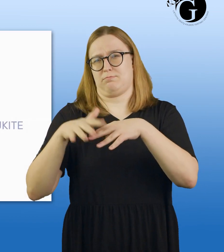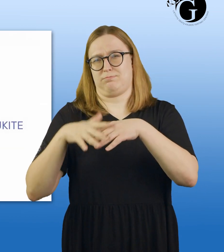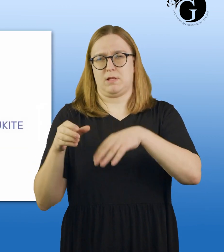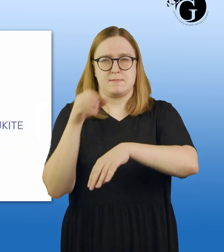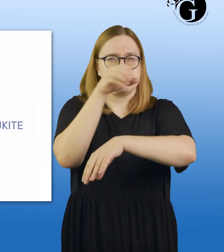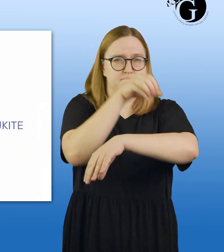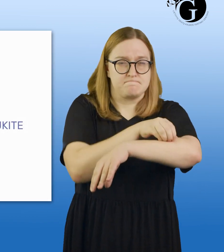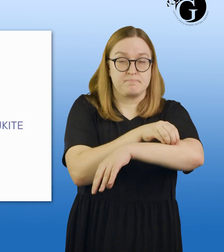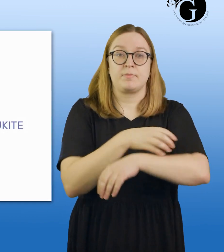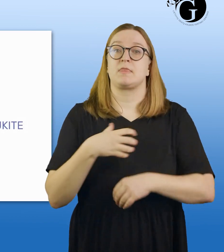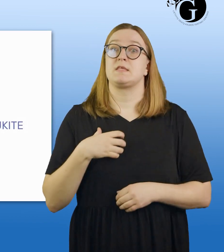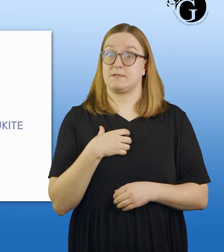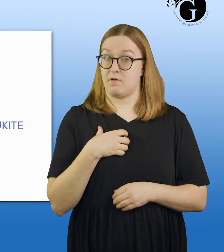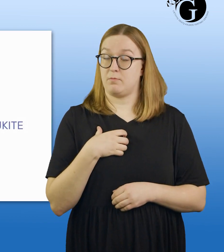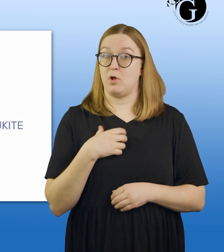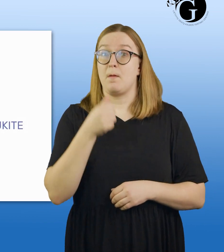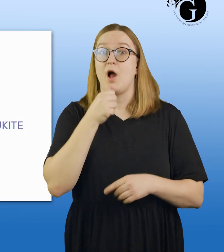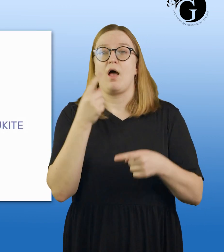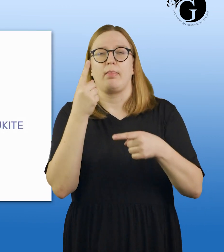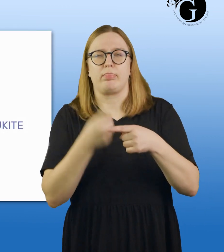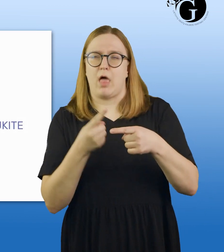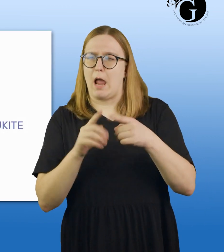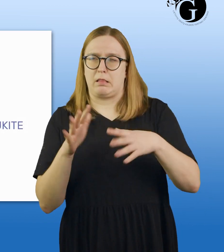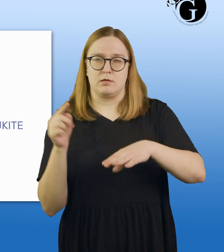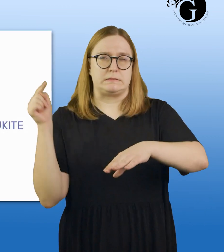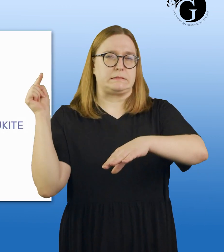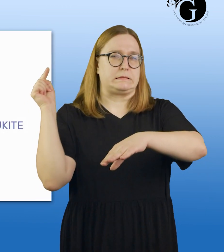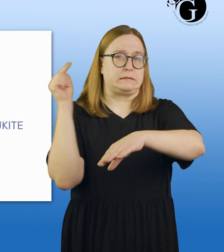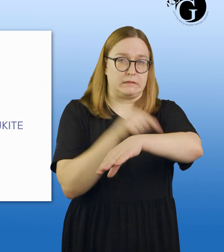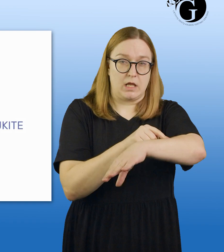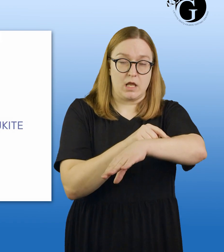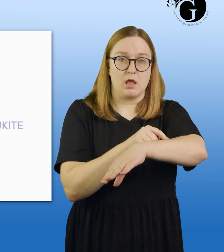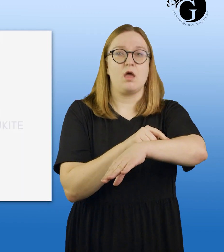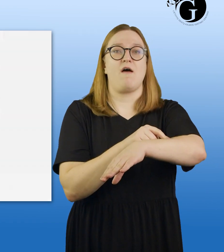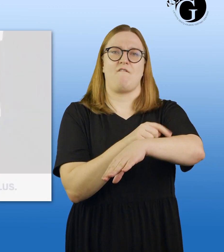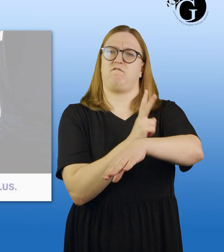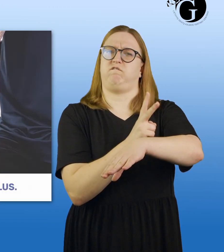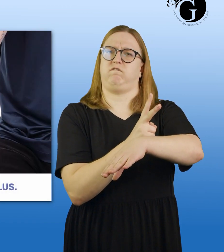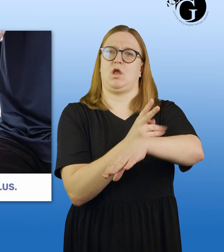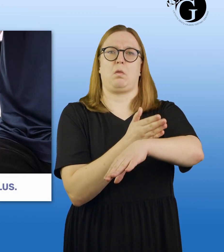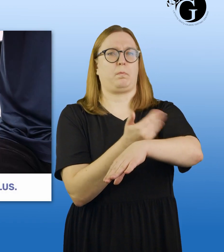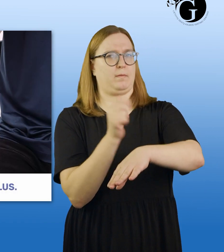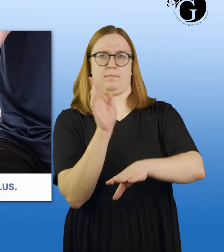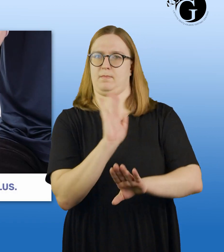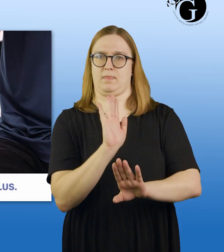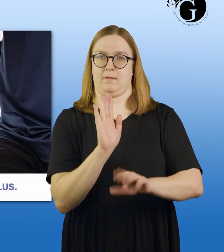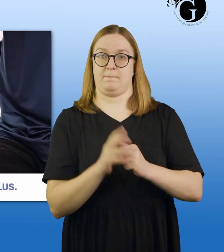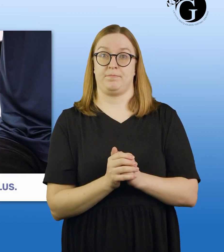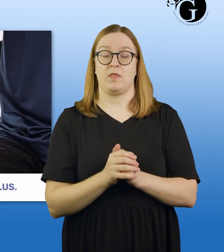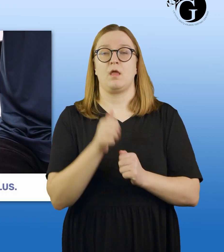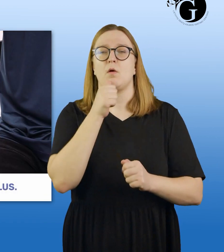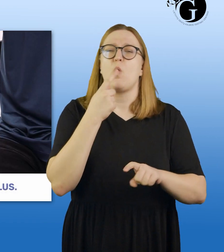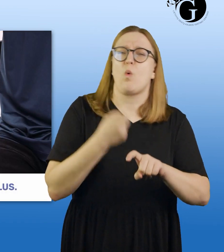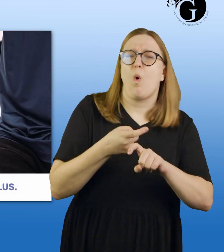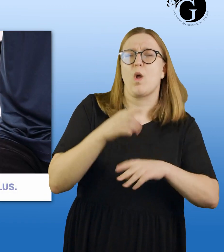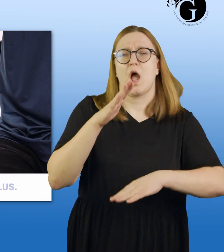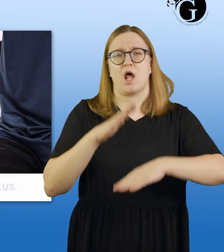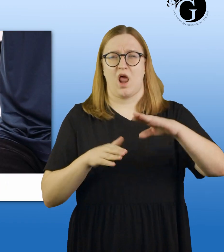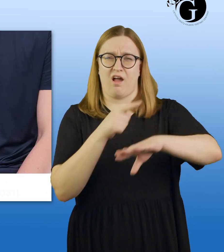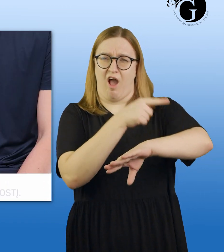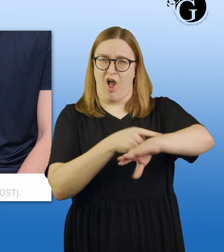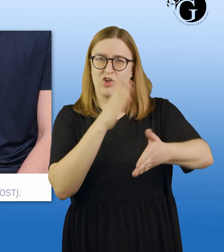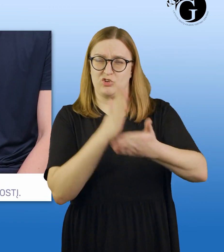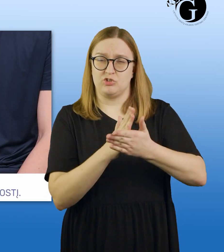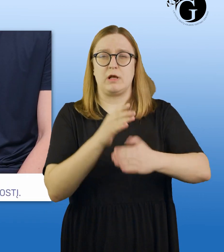bintą. Svarbu, žaizdoje esančio svetimkūnio netraukite. Nuo sužeistos galūnės nuimkite